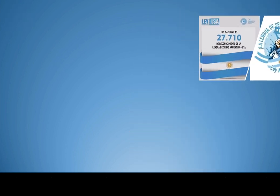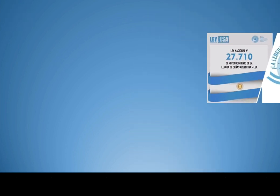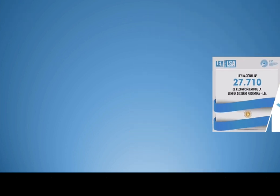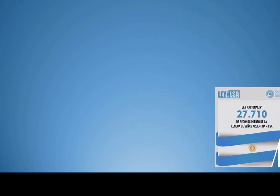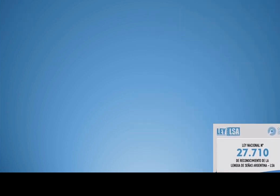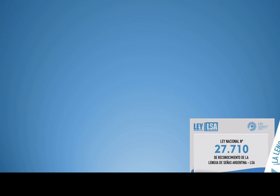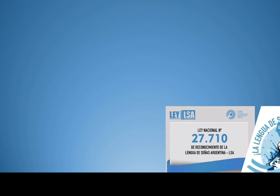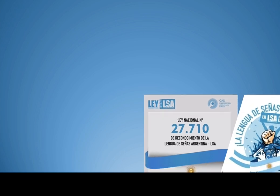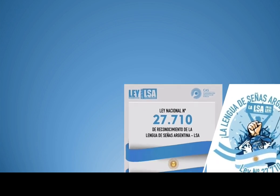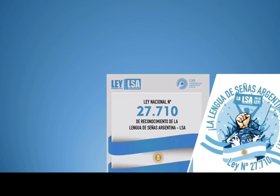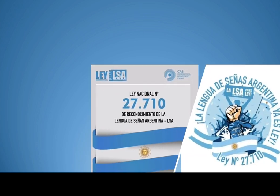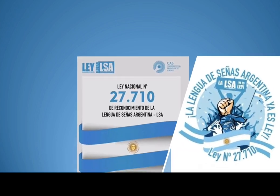El de mayo del